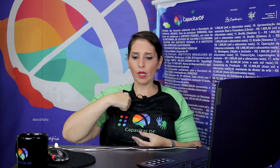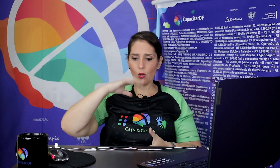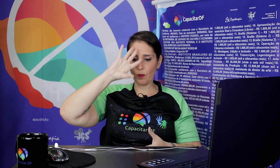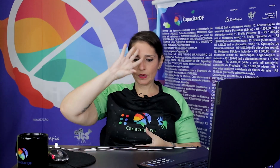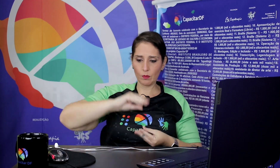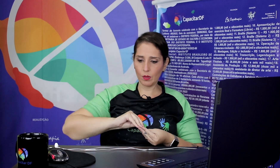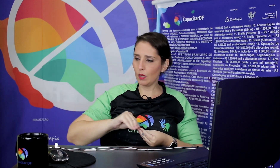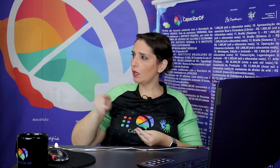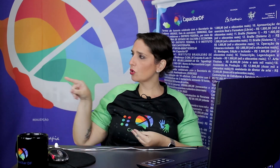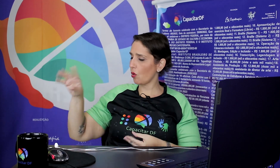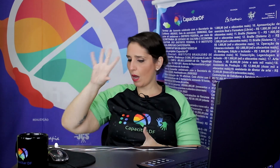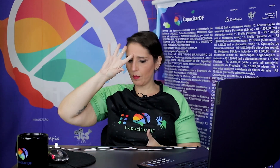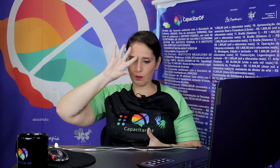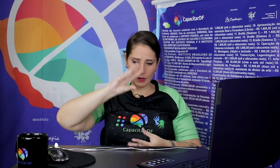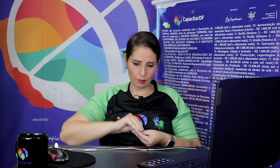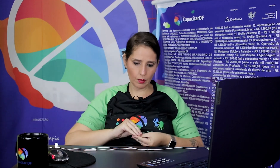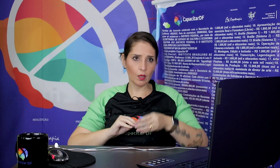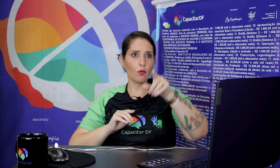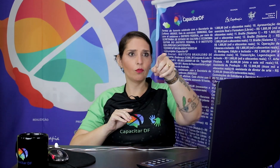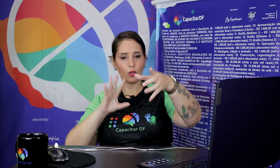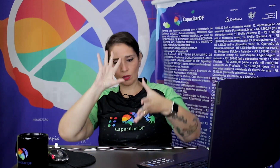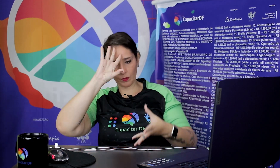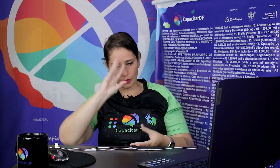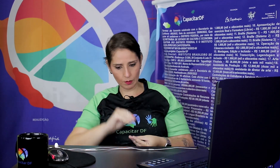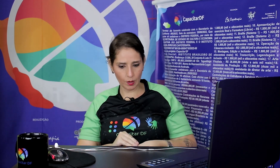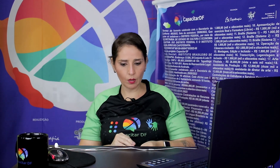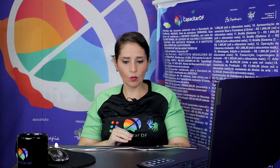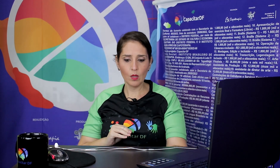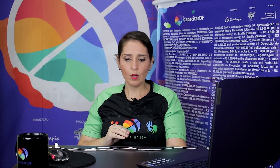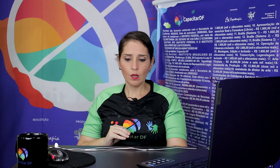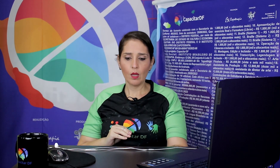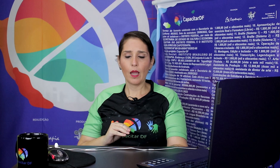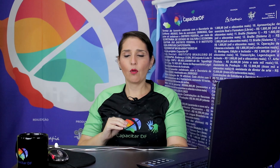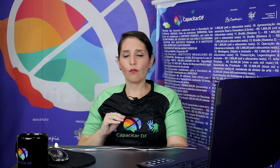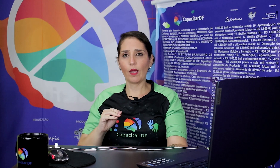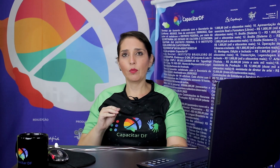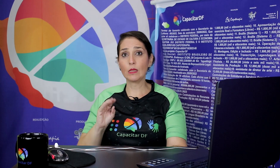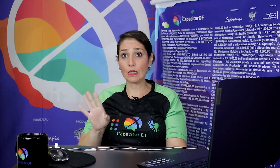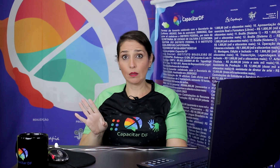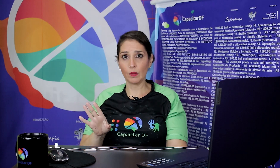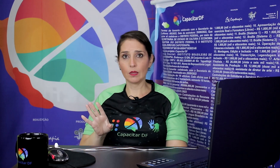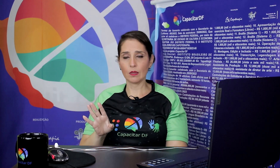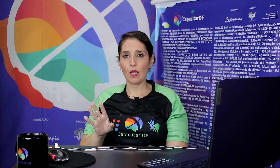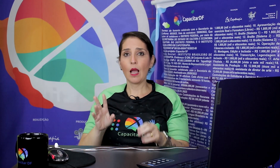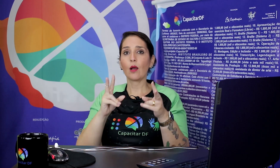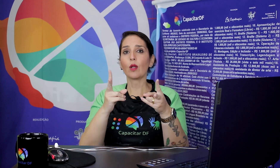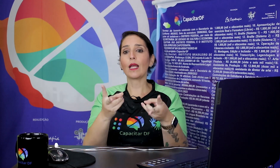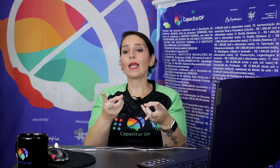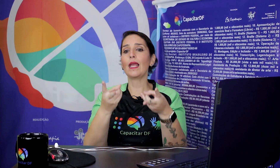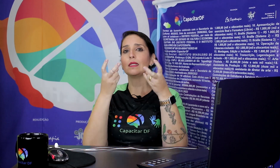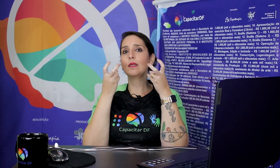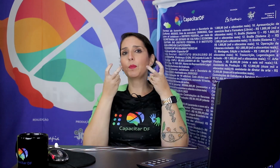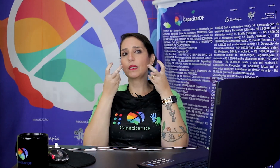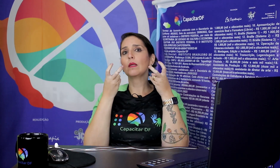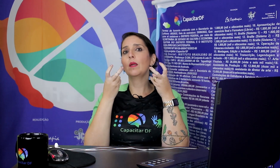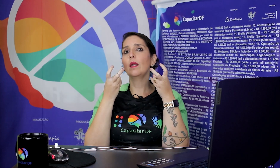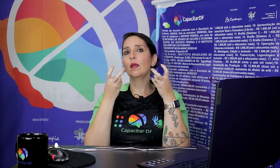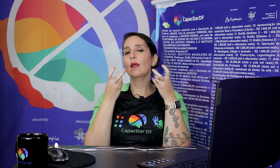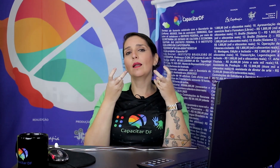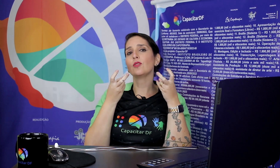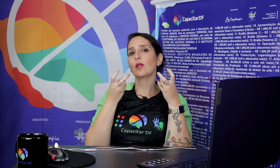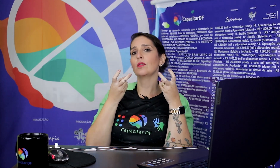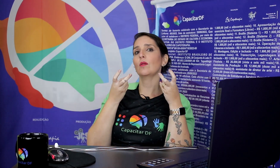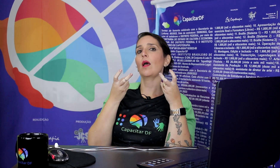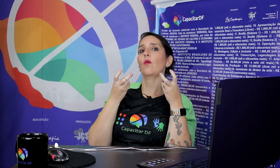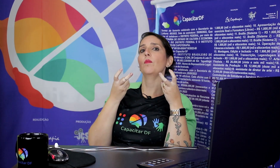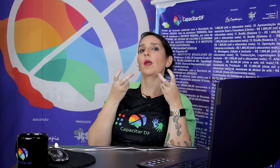Então, eu percebi, Joabe percebeu, fulano percebeu. É um verbo simples. Agora, esse perceber, ele